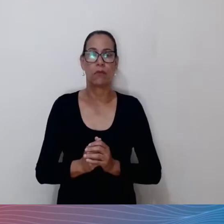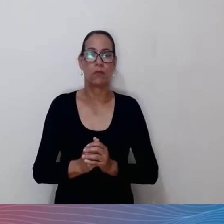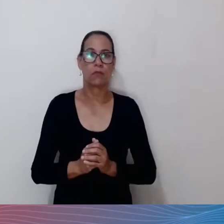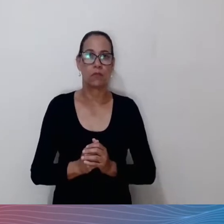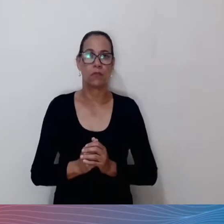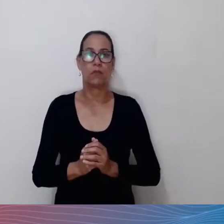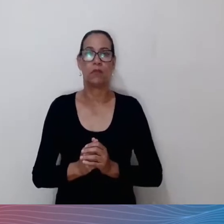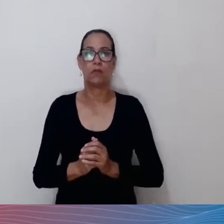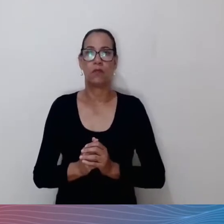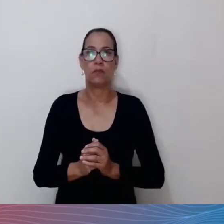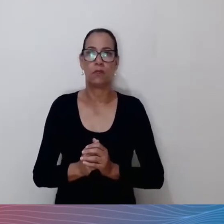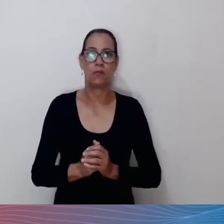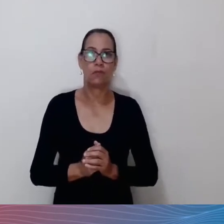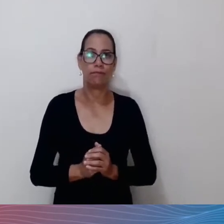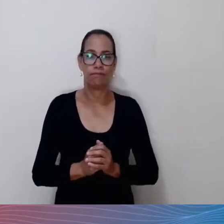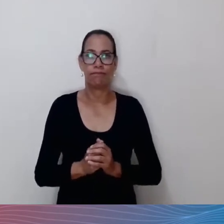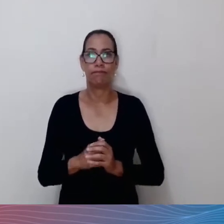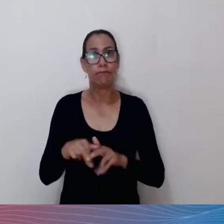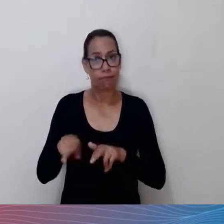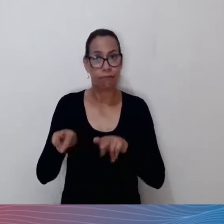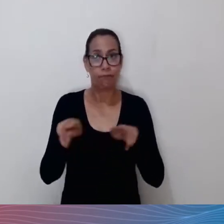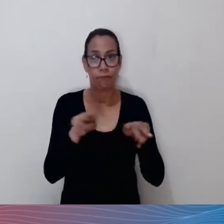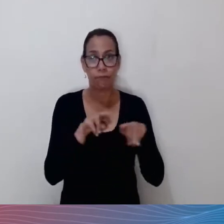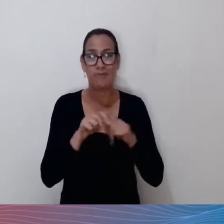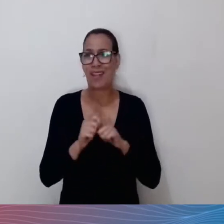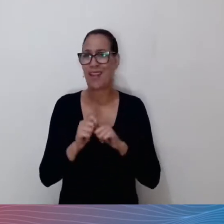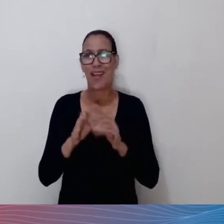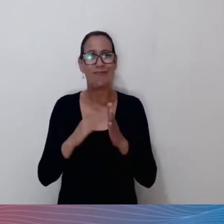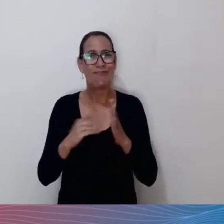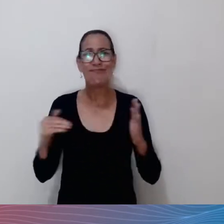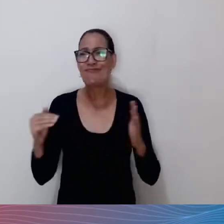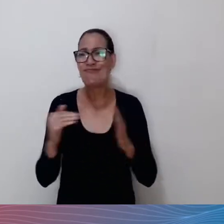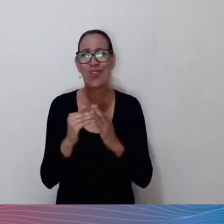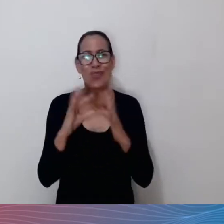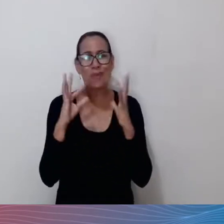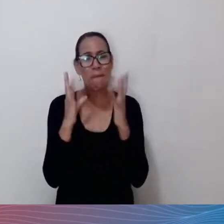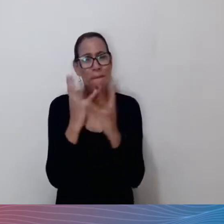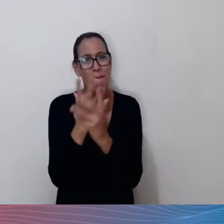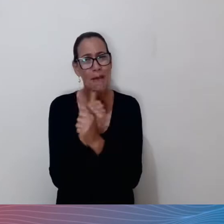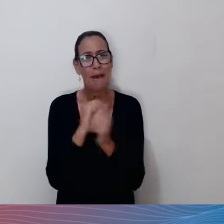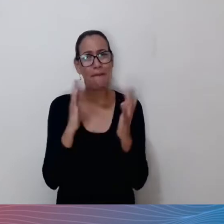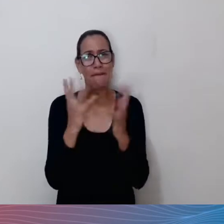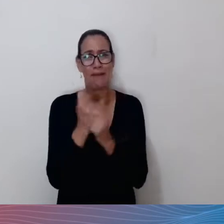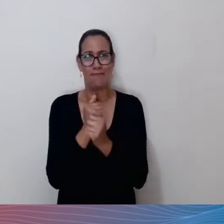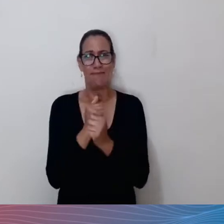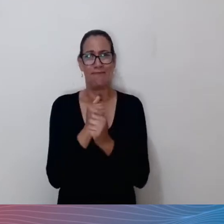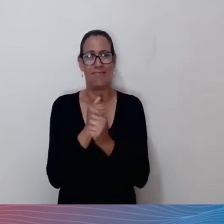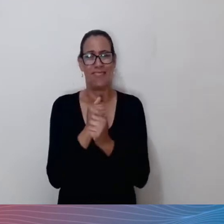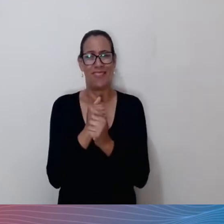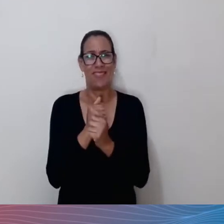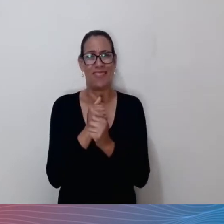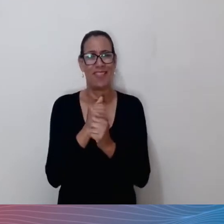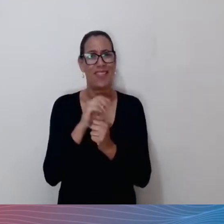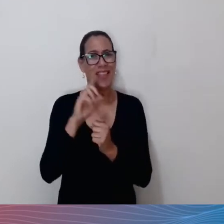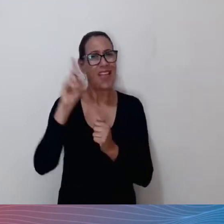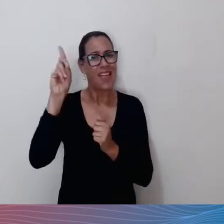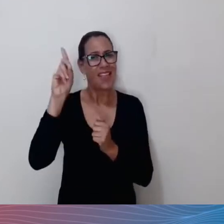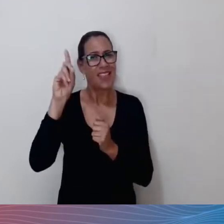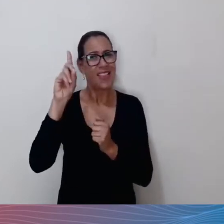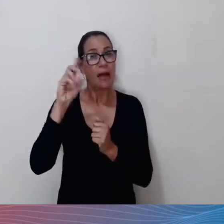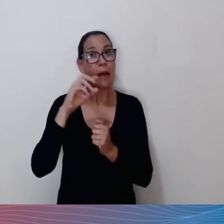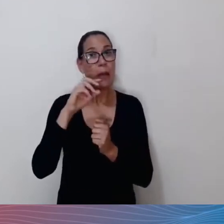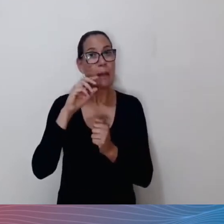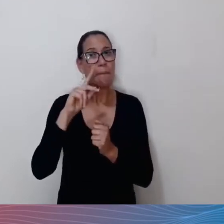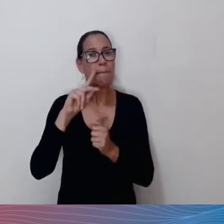irmãos, tudo isso é maravilhoso. E ele providenciou o apóstolo Paulo como despenseiro da casa